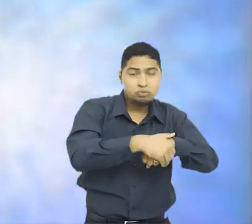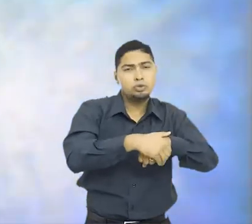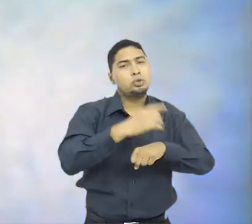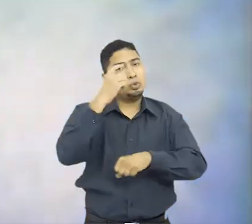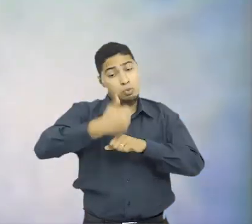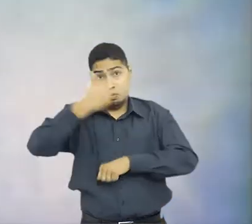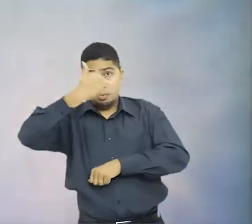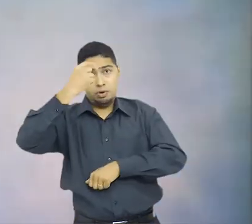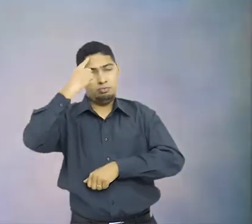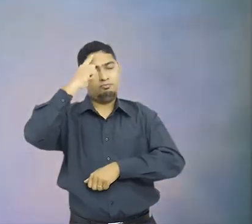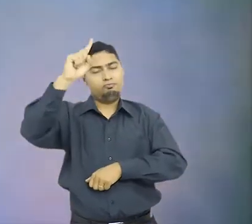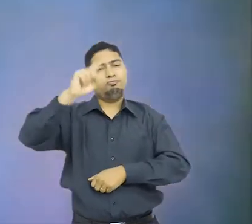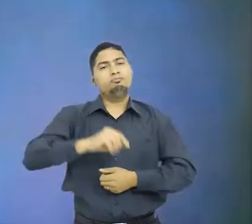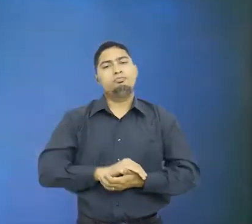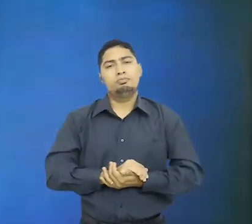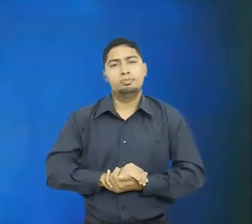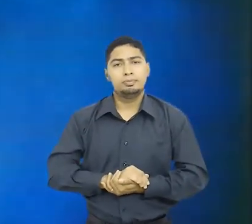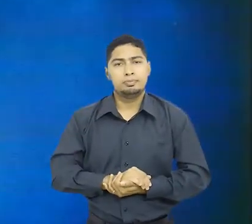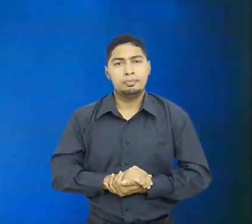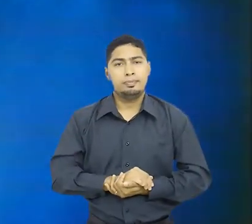noite e a manhã do primeiro dia.